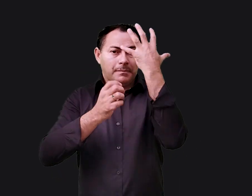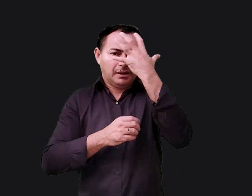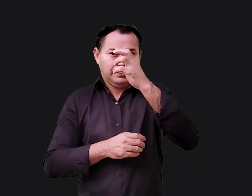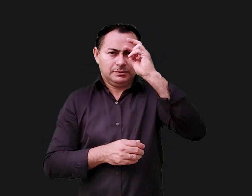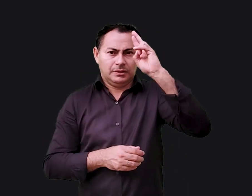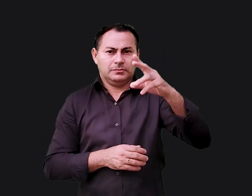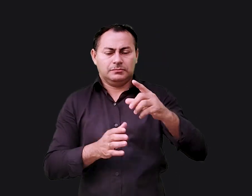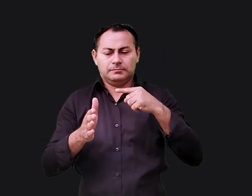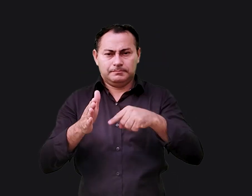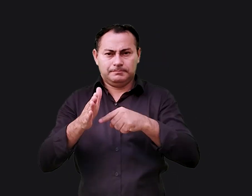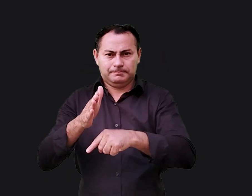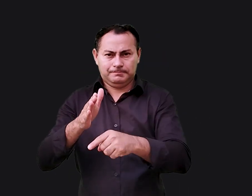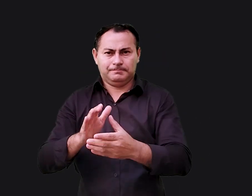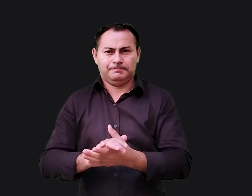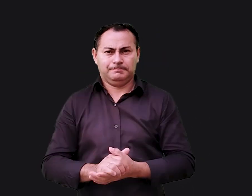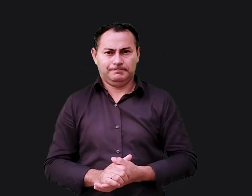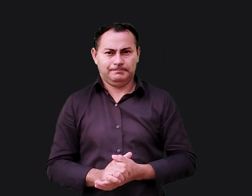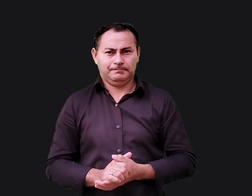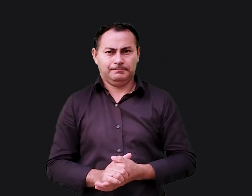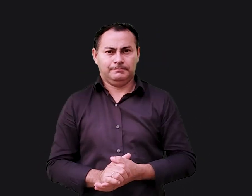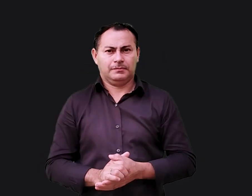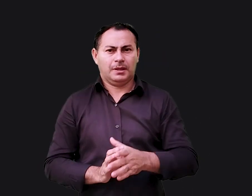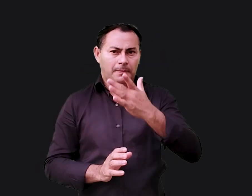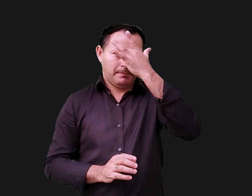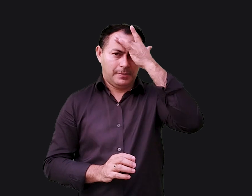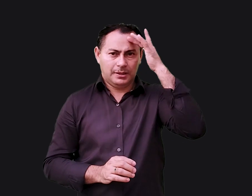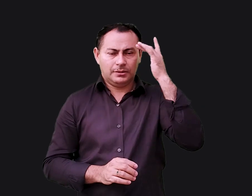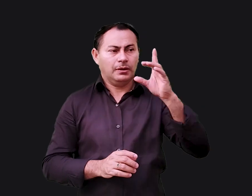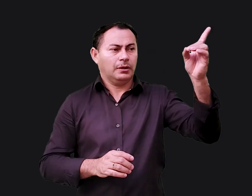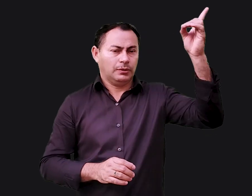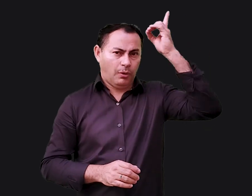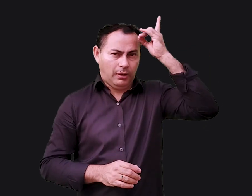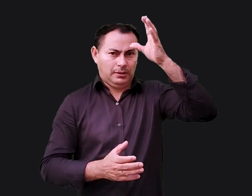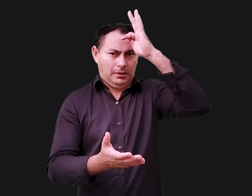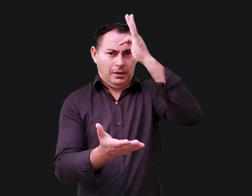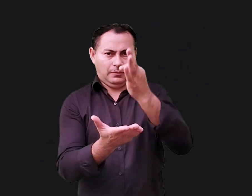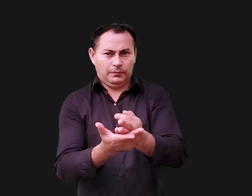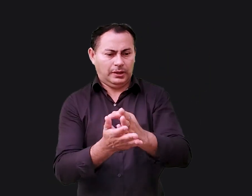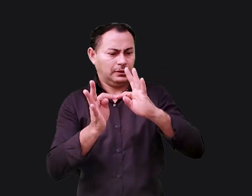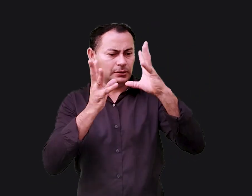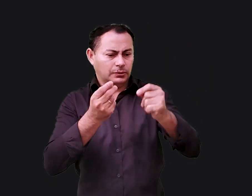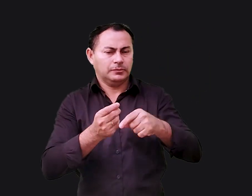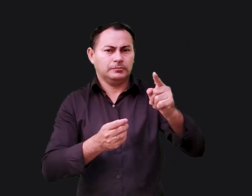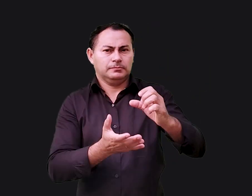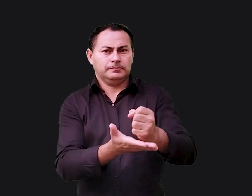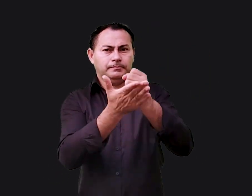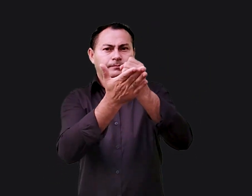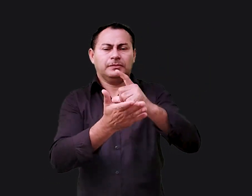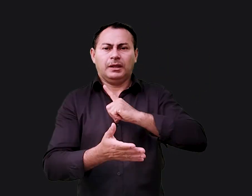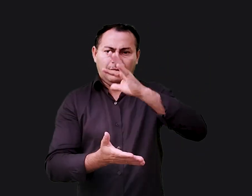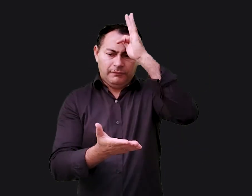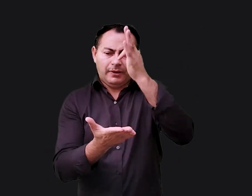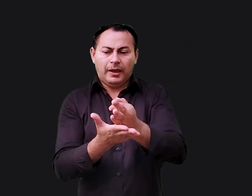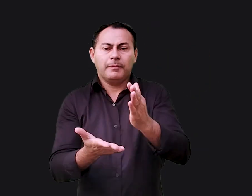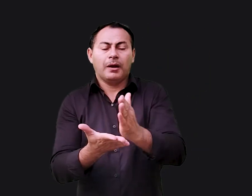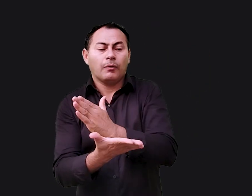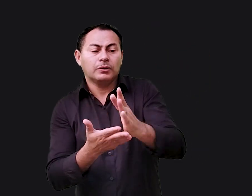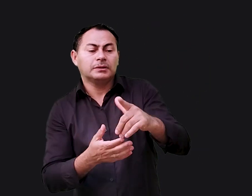e Maravilhas o Senhor nas profundezas Essas são pessoas com o dom da Fé todos os que foram salvos Tem Fé